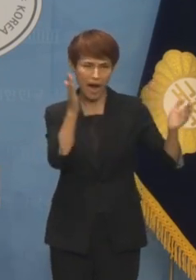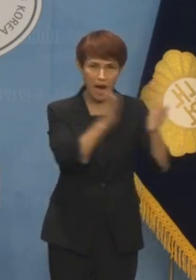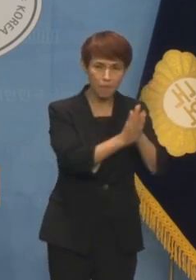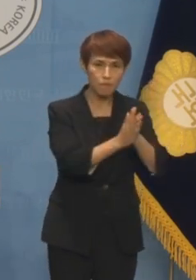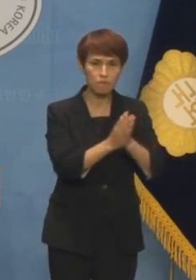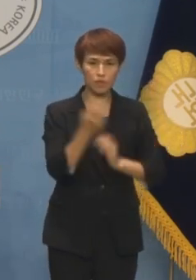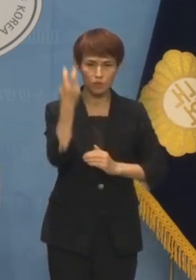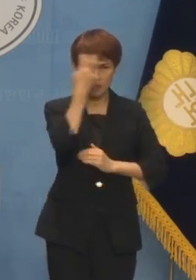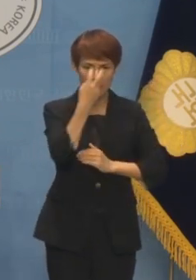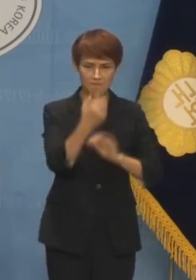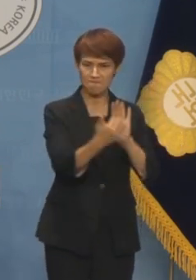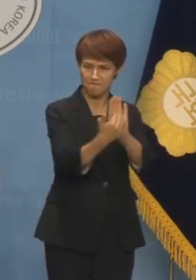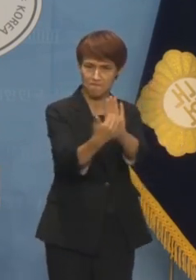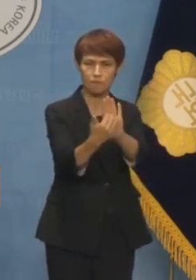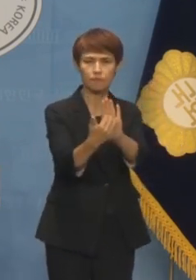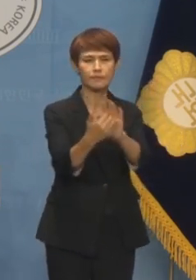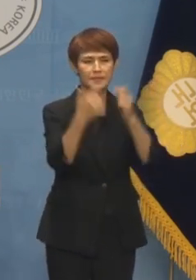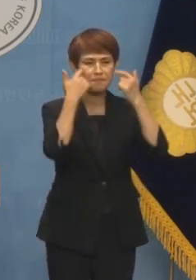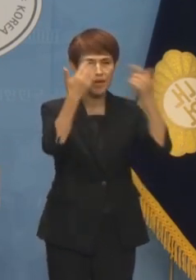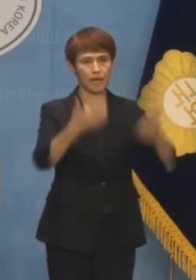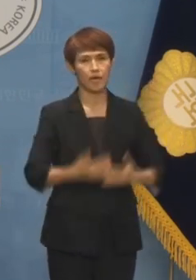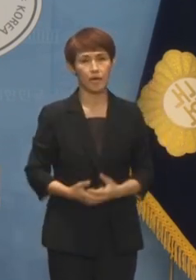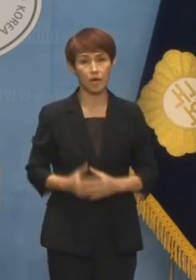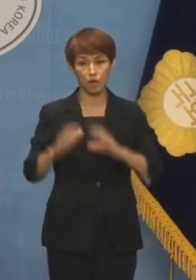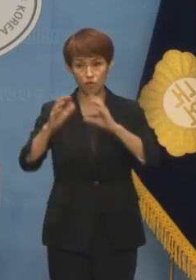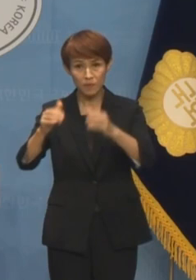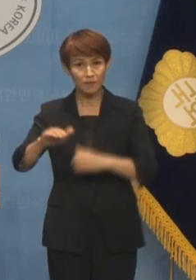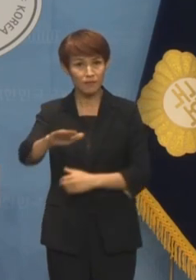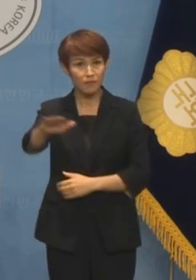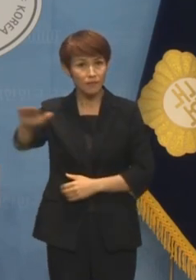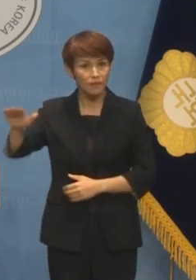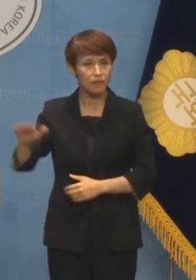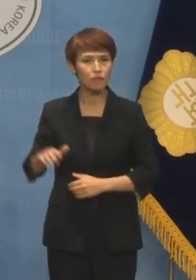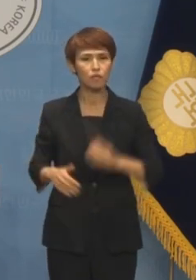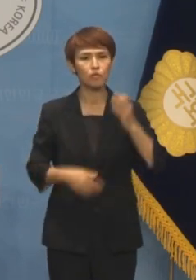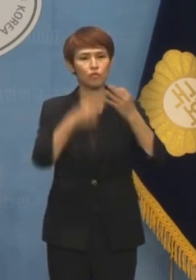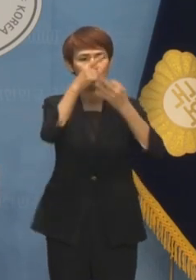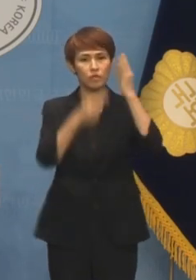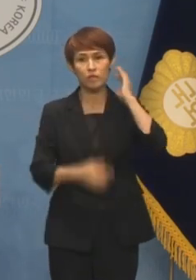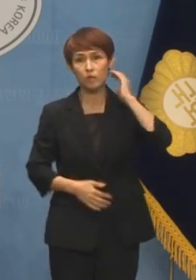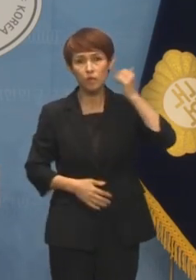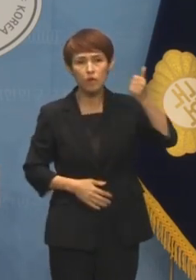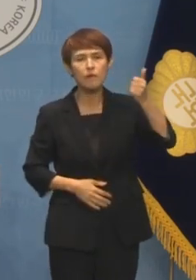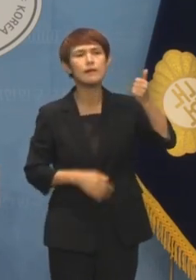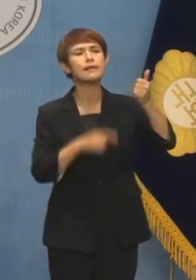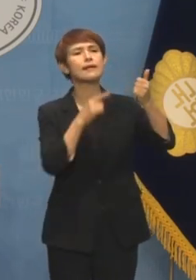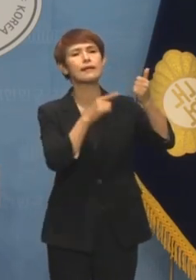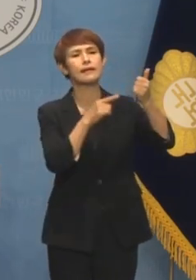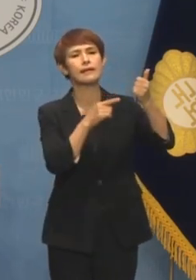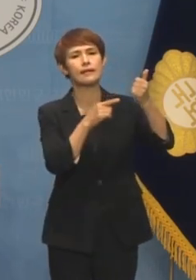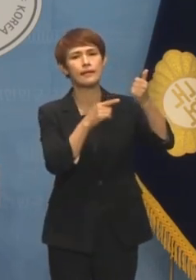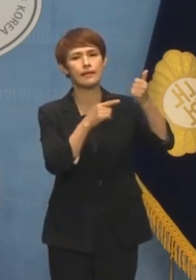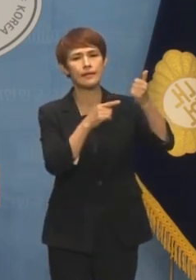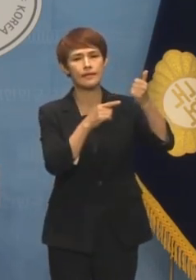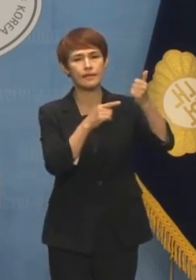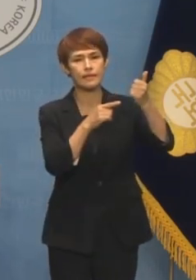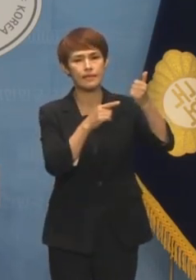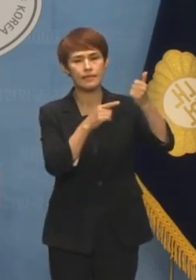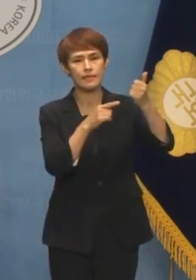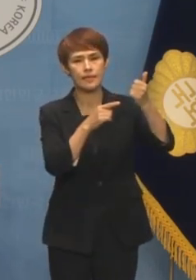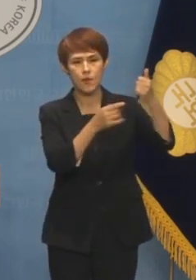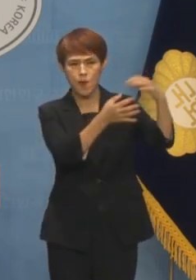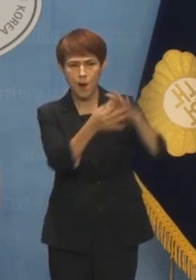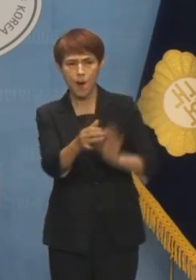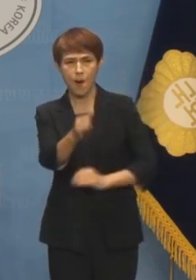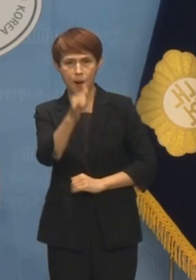막은 것이 분명해 보입니다. 국민은 이미 윤석열 대통령을 이 사건의 몸통,